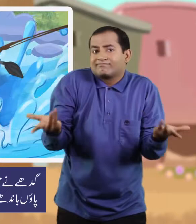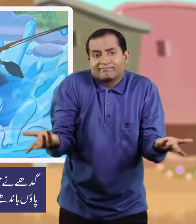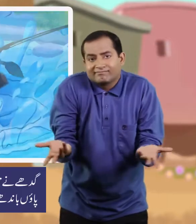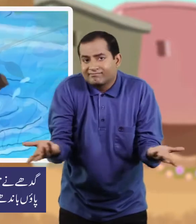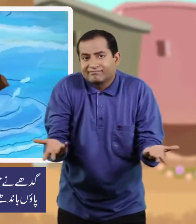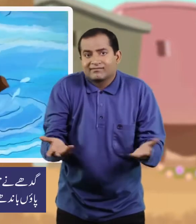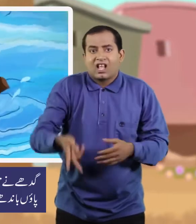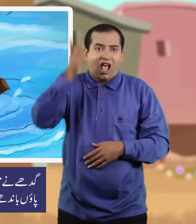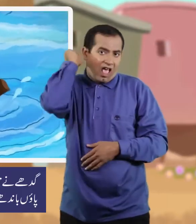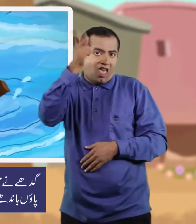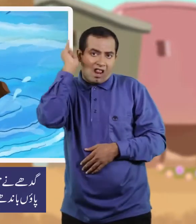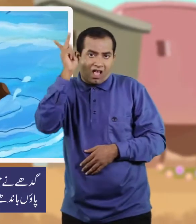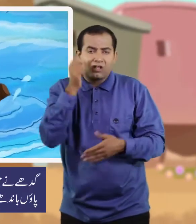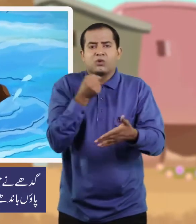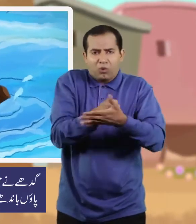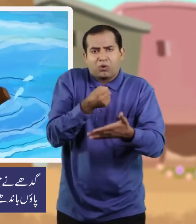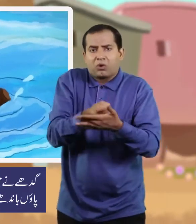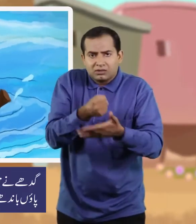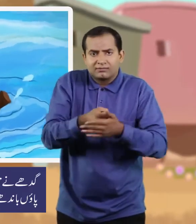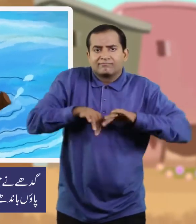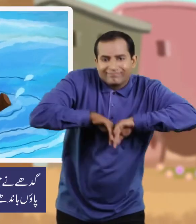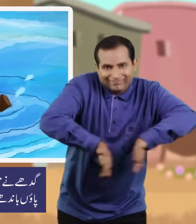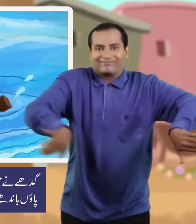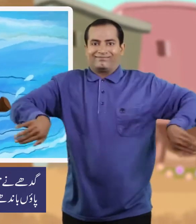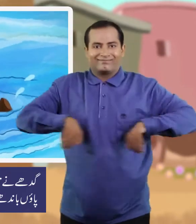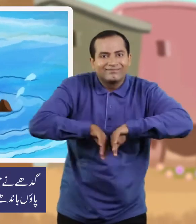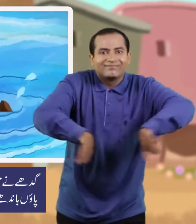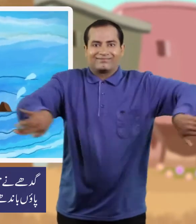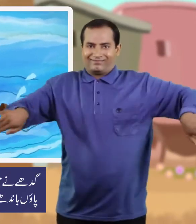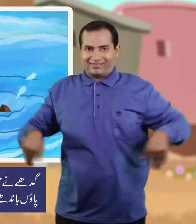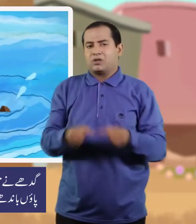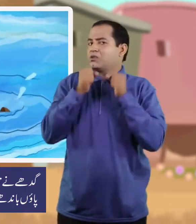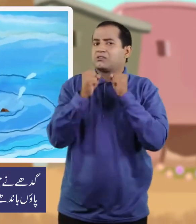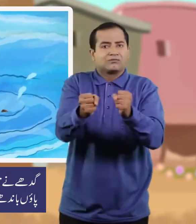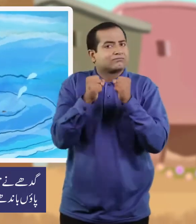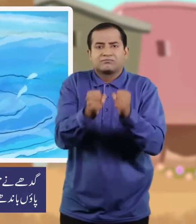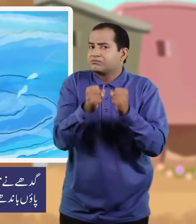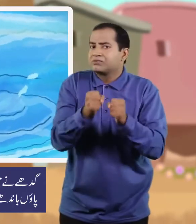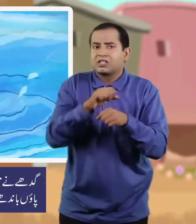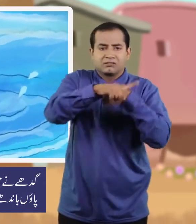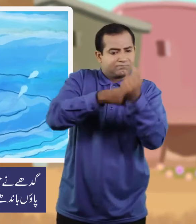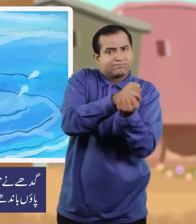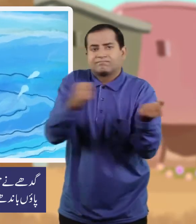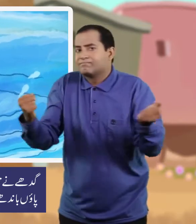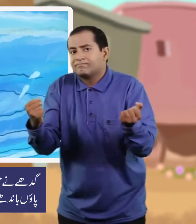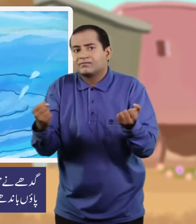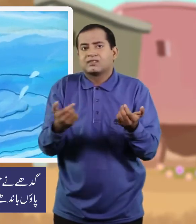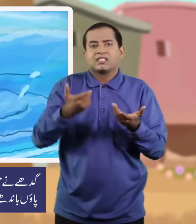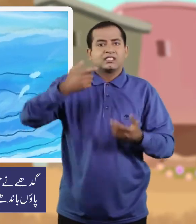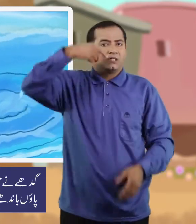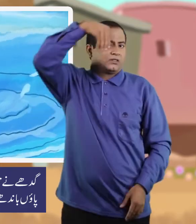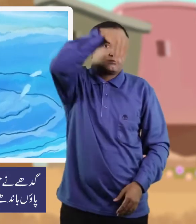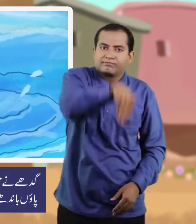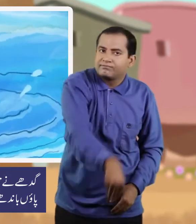घदे ने तैरनी की कोशिश की मगर नाकाम रहा क्यूंकि उसके पाउं बंधे हुए थे और वो डूब